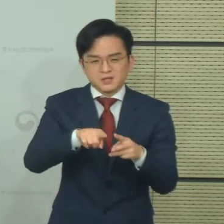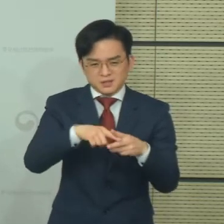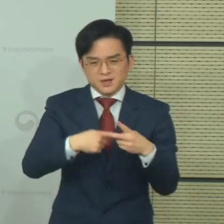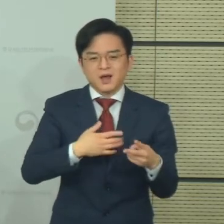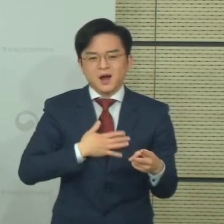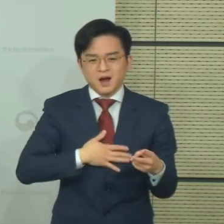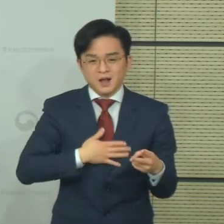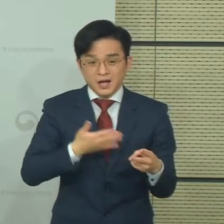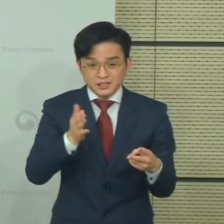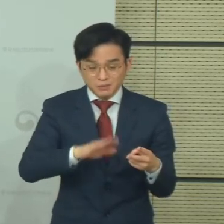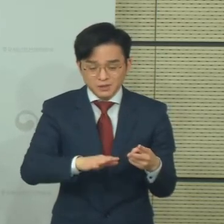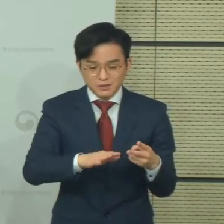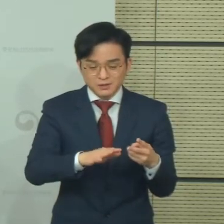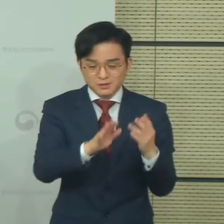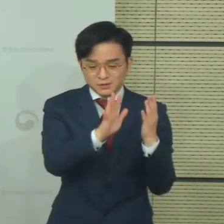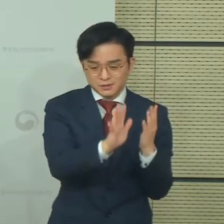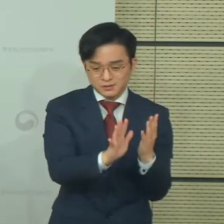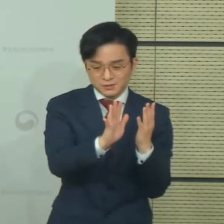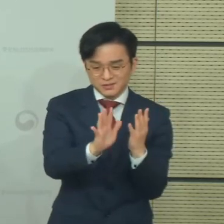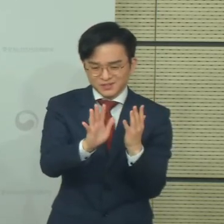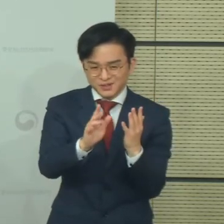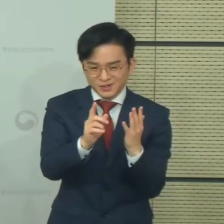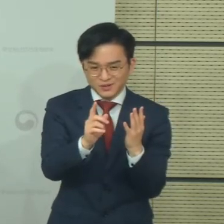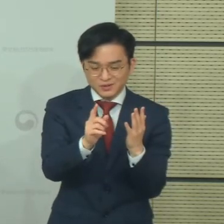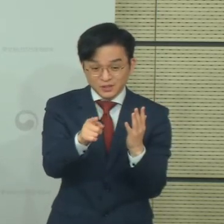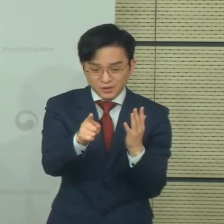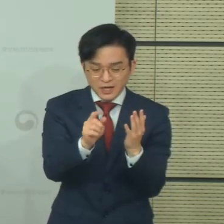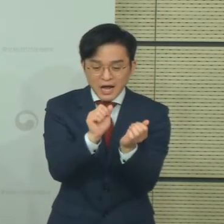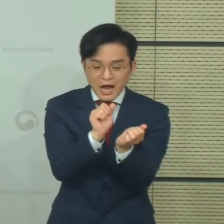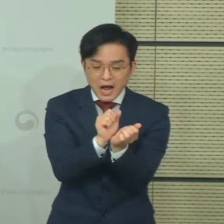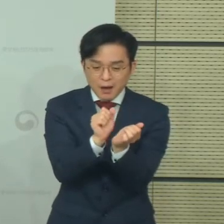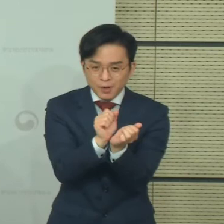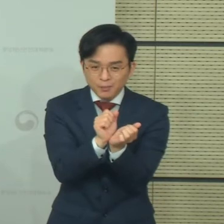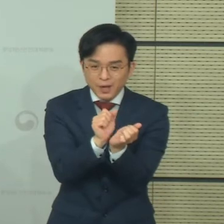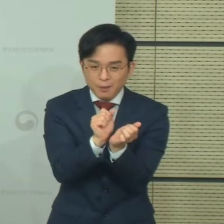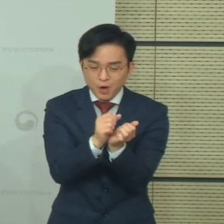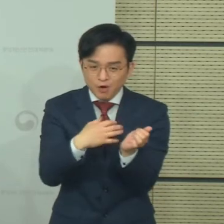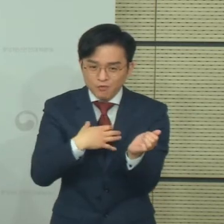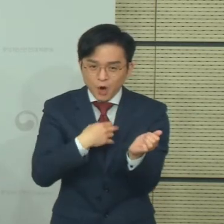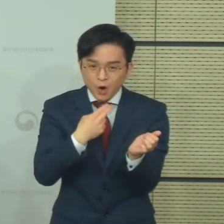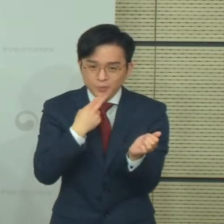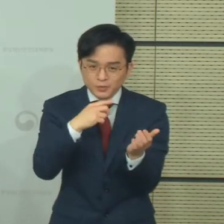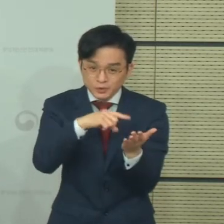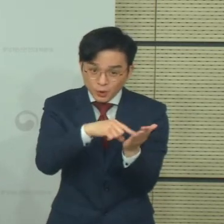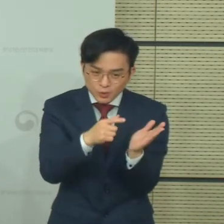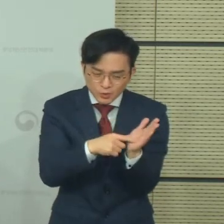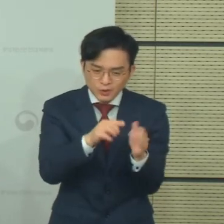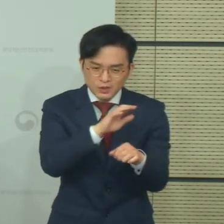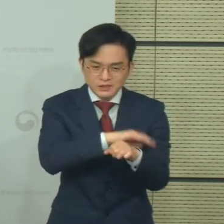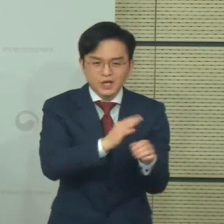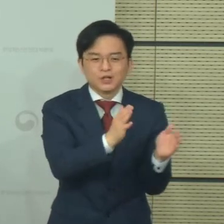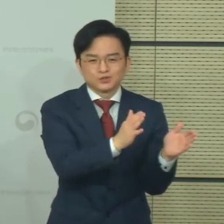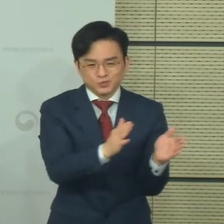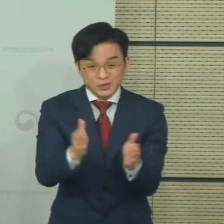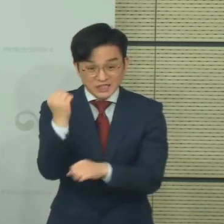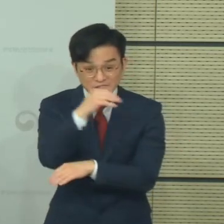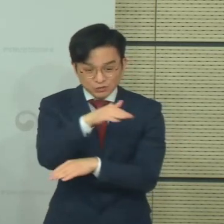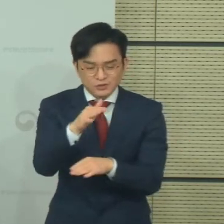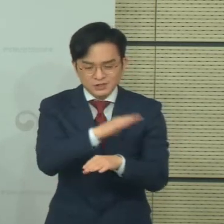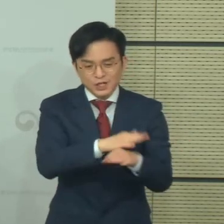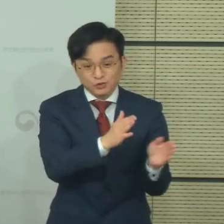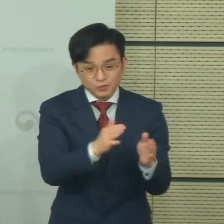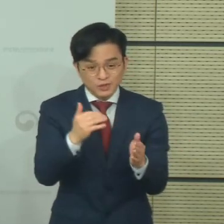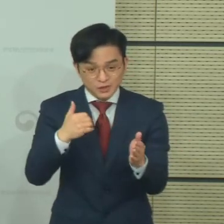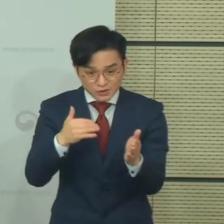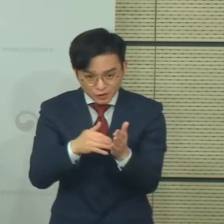없는 그런 방향으로 일단 준비를 일단 하도록 하겠습니다. 지침과 관련된 부분들은 확인해서 알려드리도록 하겠습니다. 네,